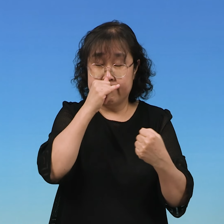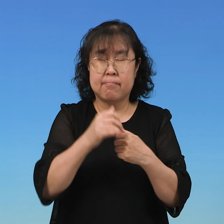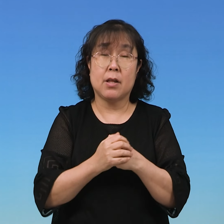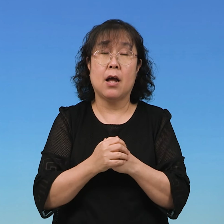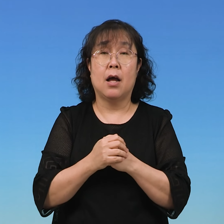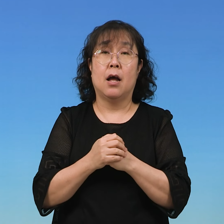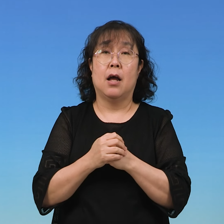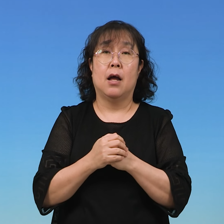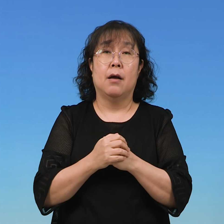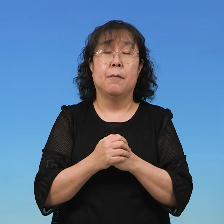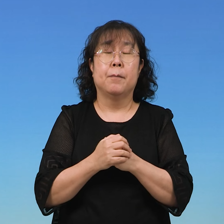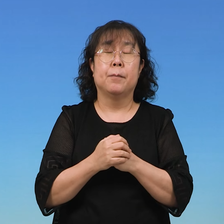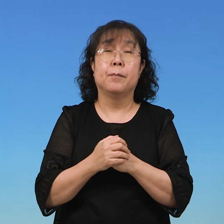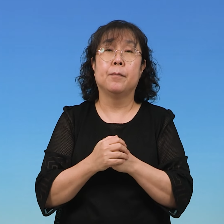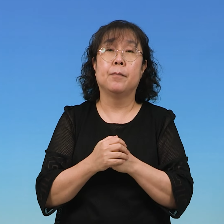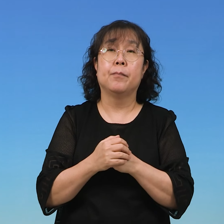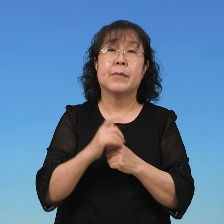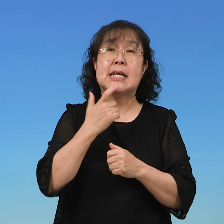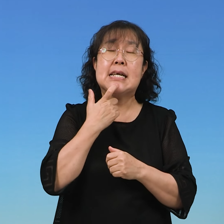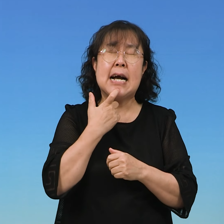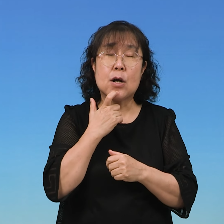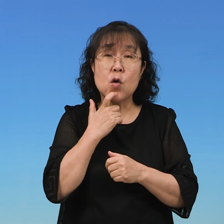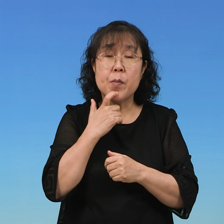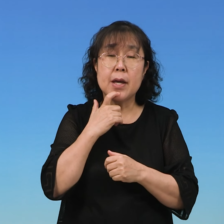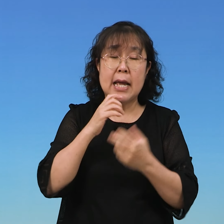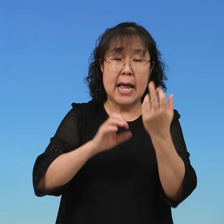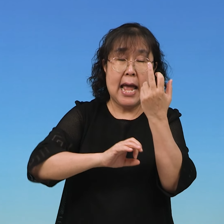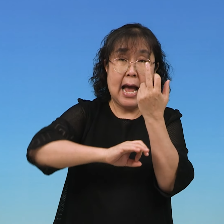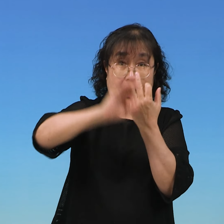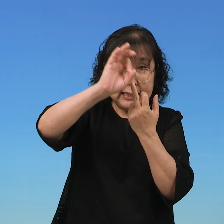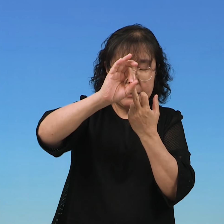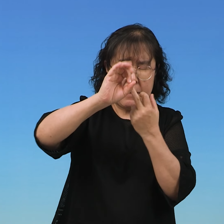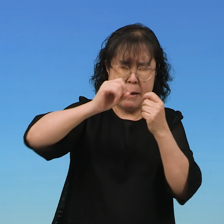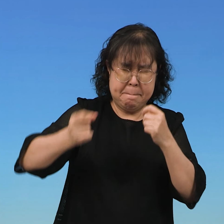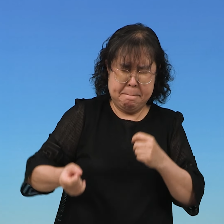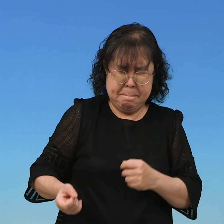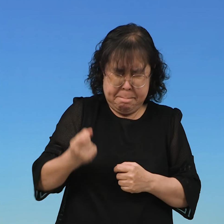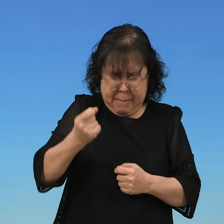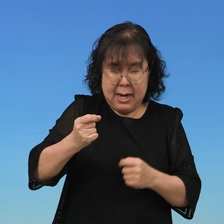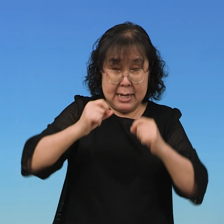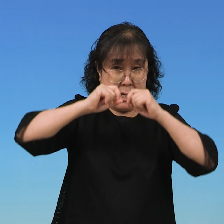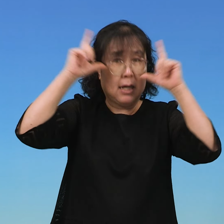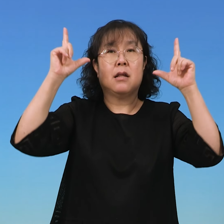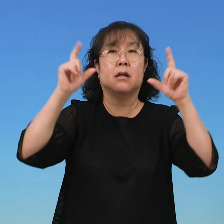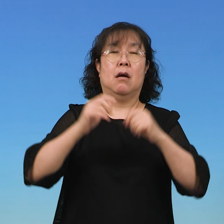지금 야곱이 회복이 되고 있느냐? 본문 18절입니다. 야곱이 아침에 일찍